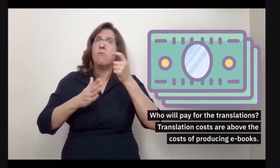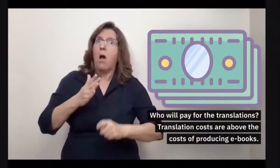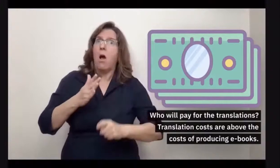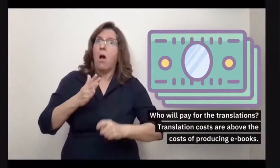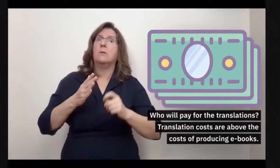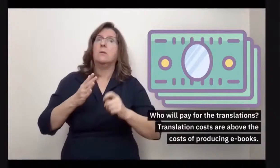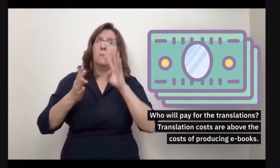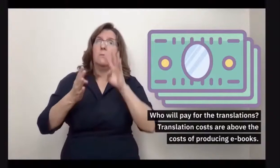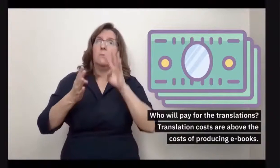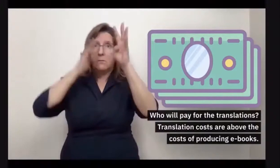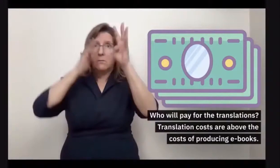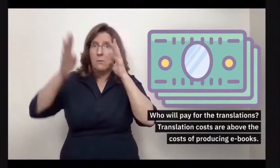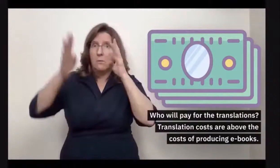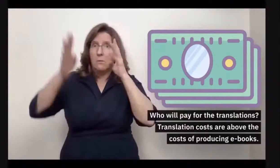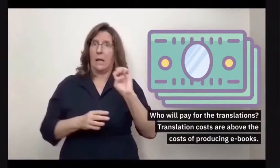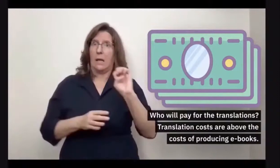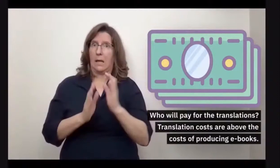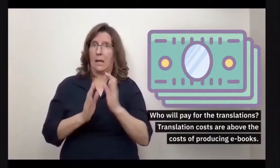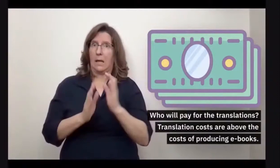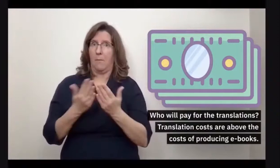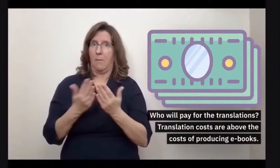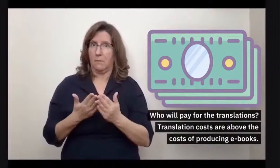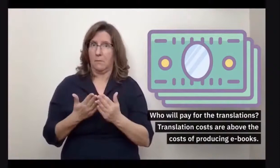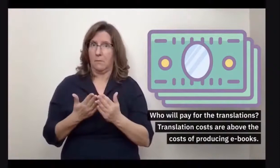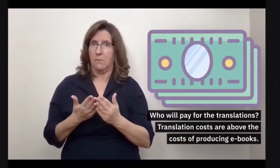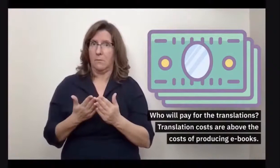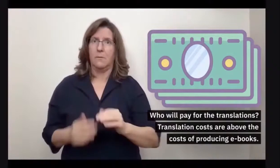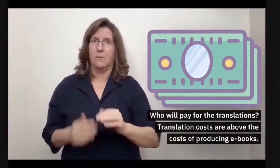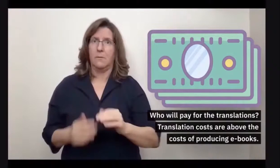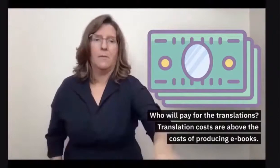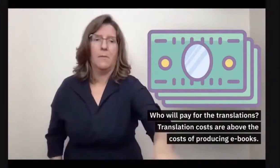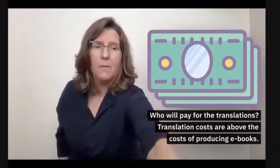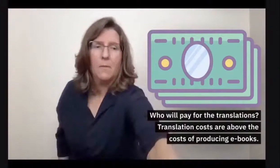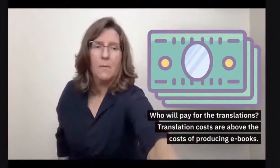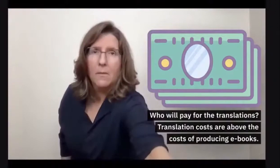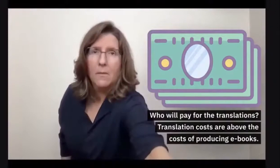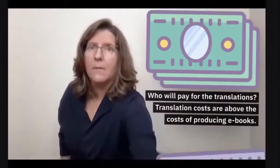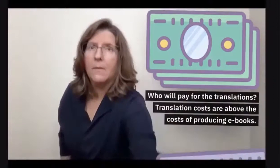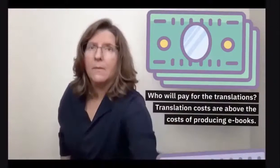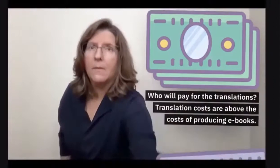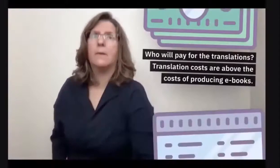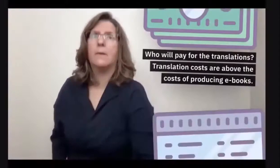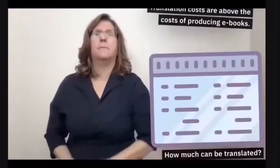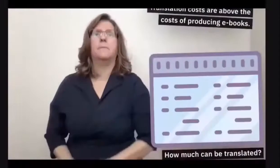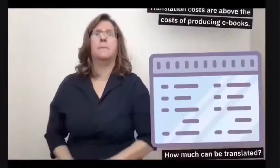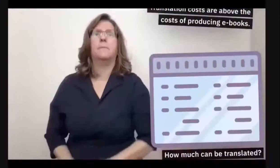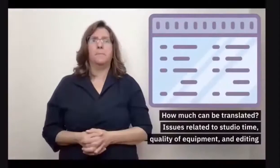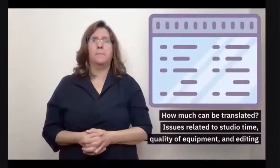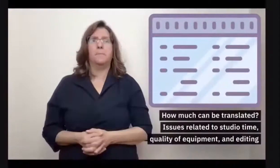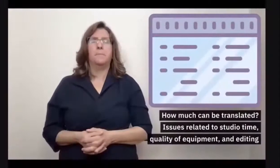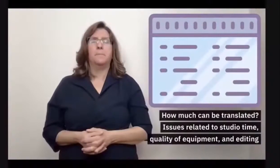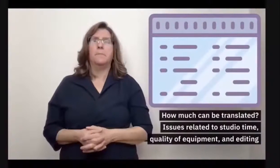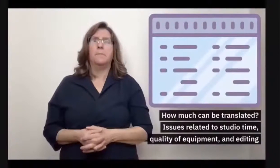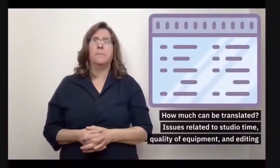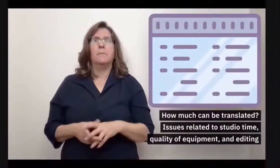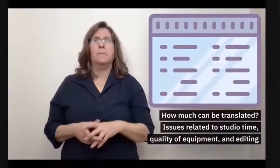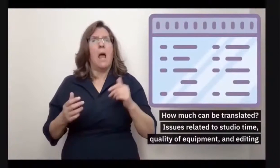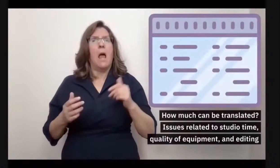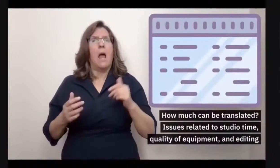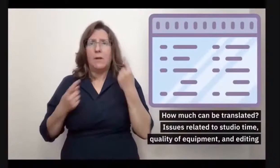tiempo y tiempo de estudio. Al hacer un ebook traducido requiere de equipo de alta calidad y los recursos humanos